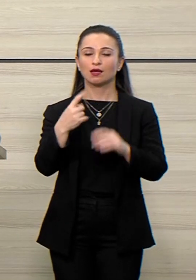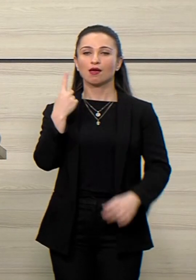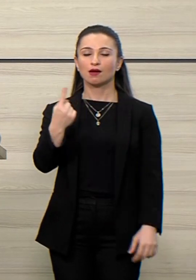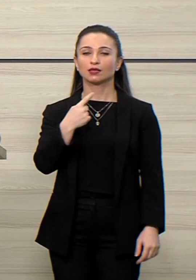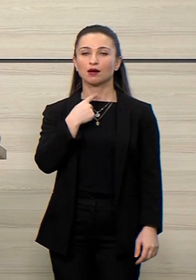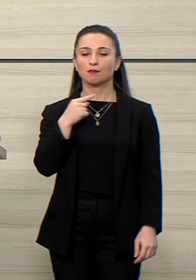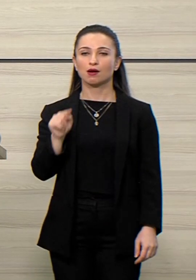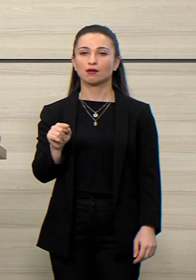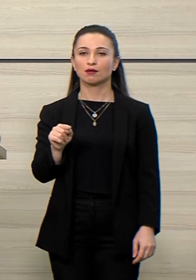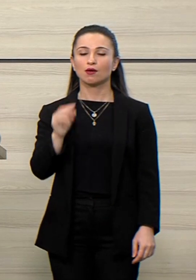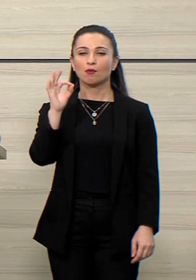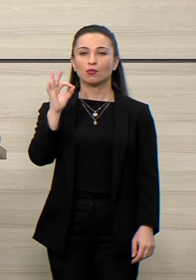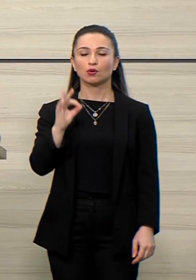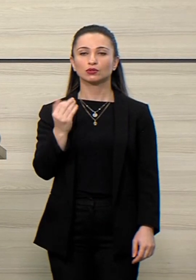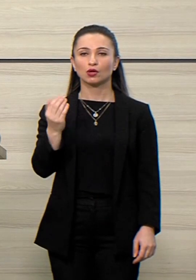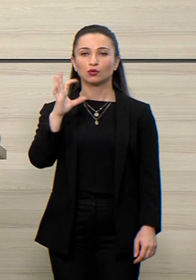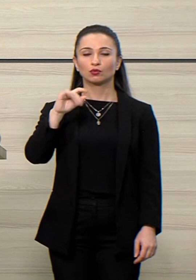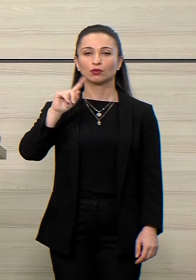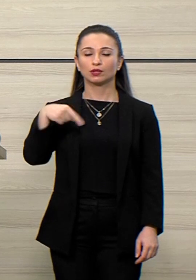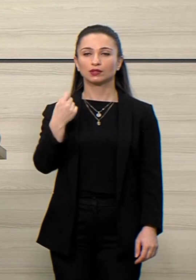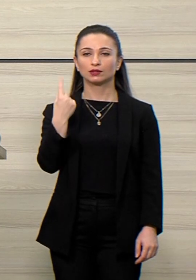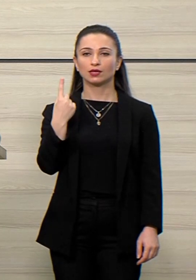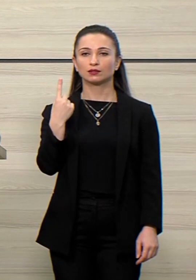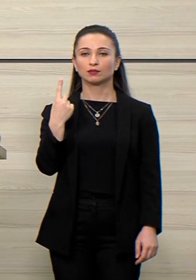1901 ხმა პროცენტულად